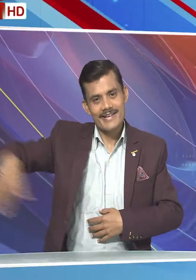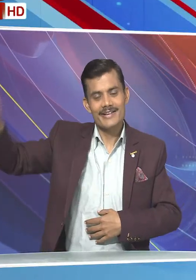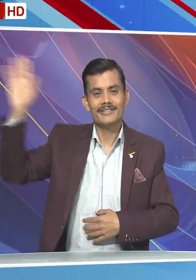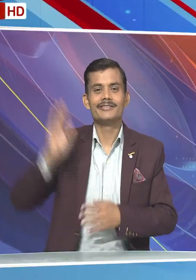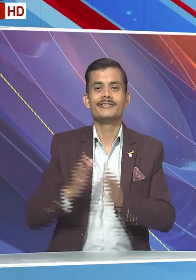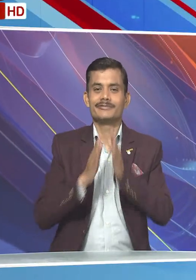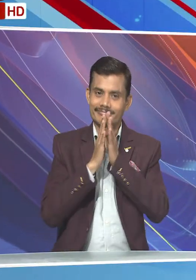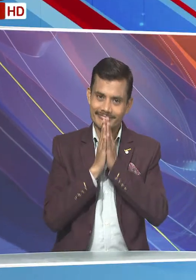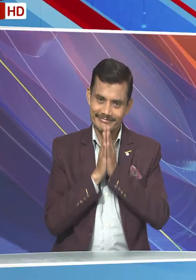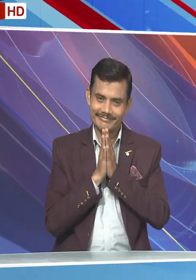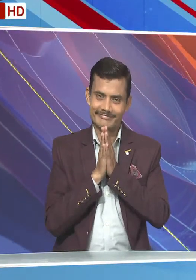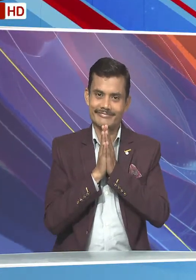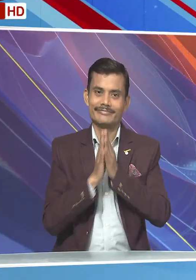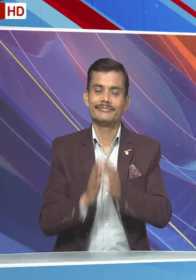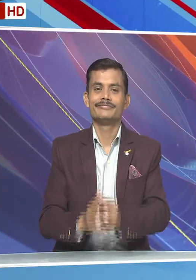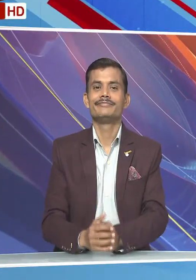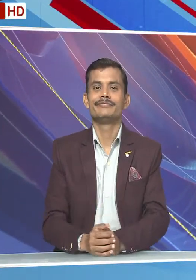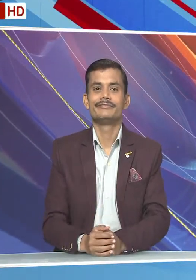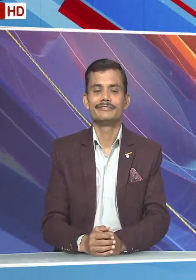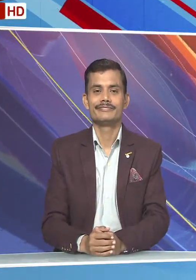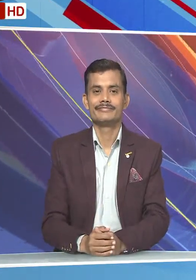अनुमति। नमस्कार।